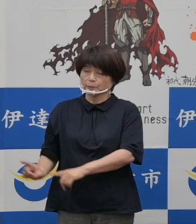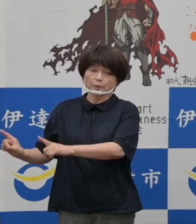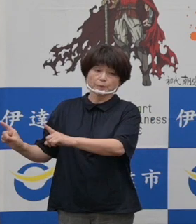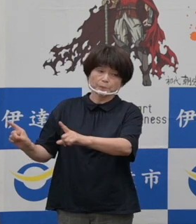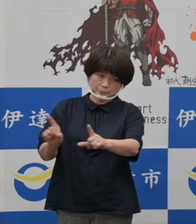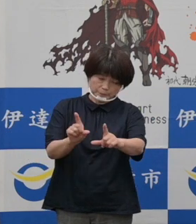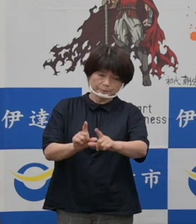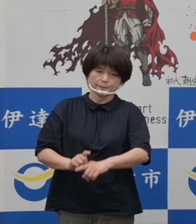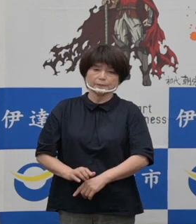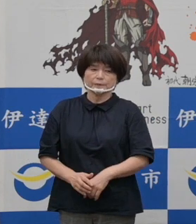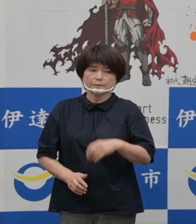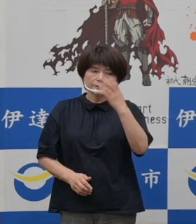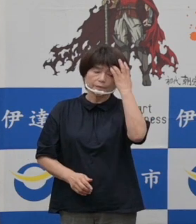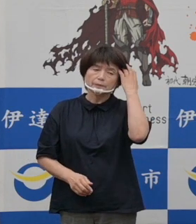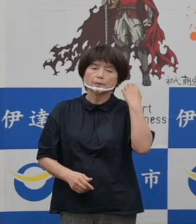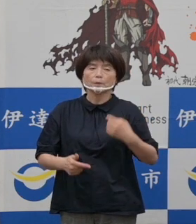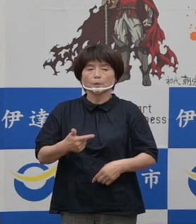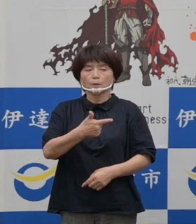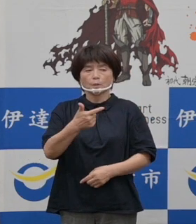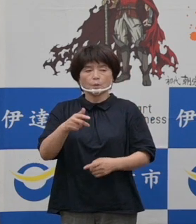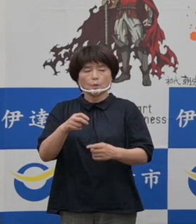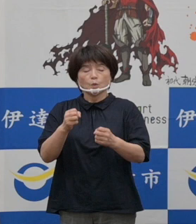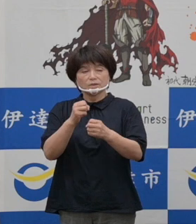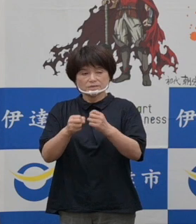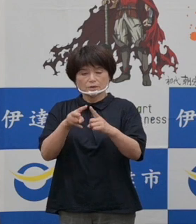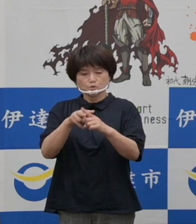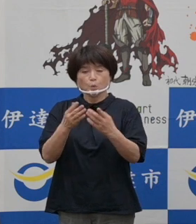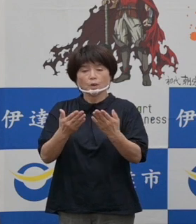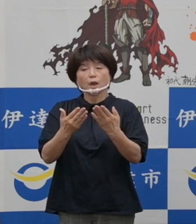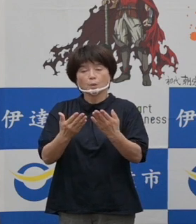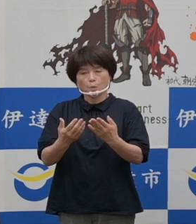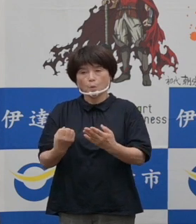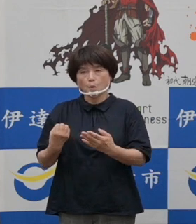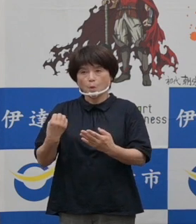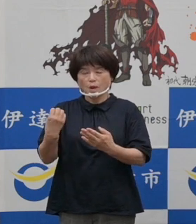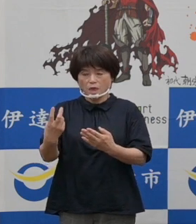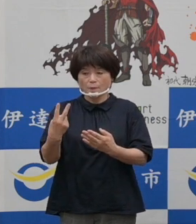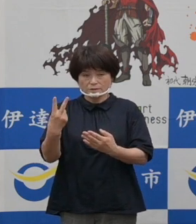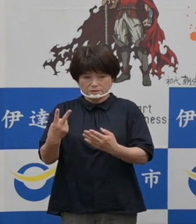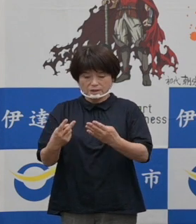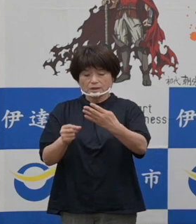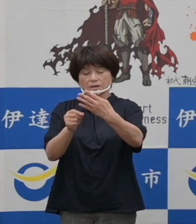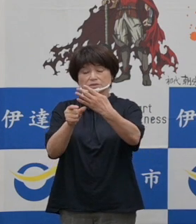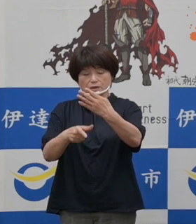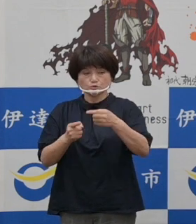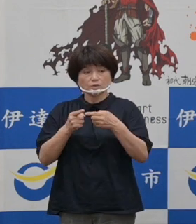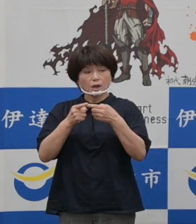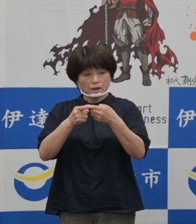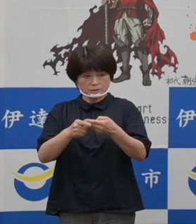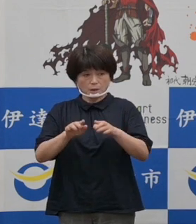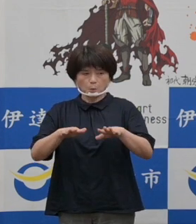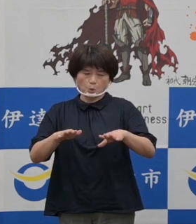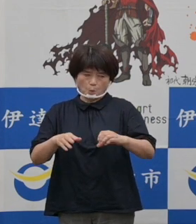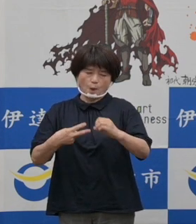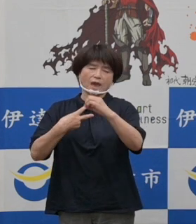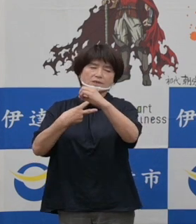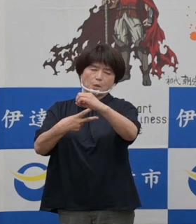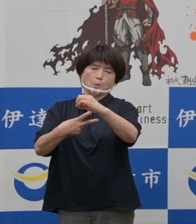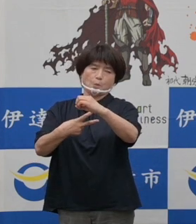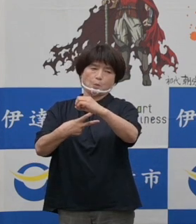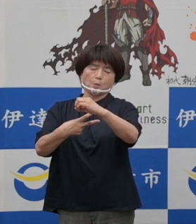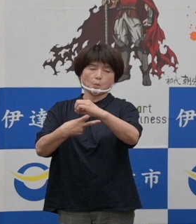はい、お答えいたします。大石小学校は今年、令和2年4月に入学してる児童はゼロでございます。